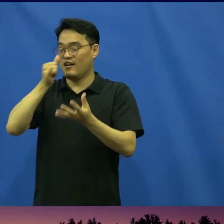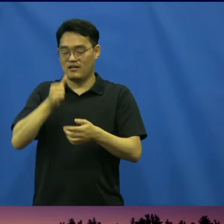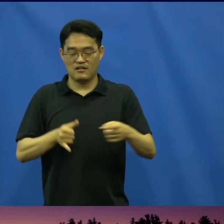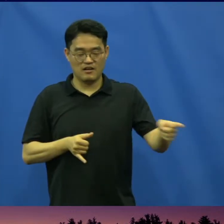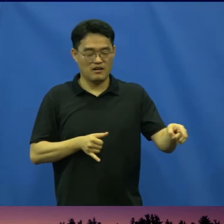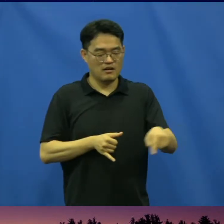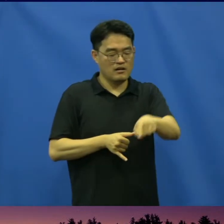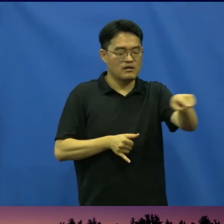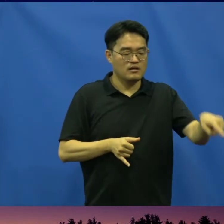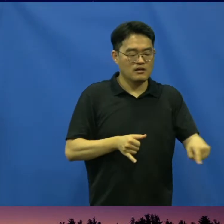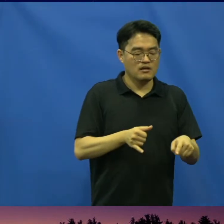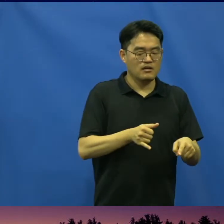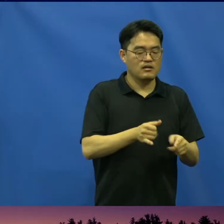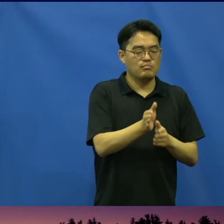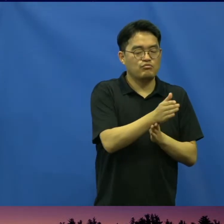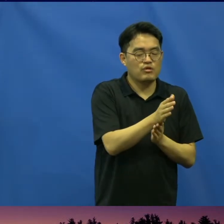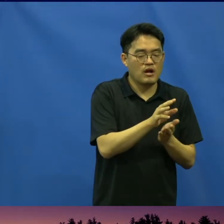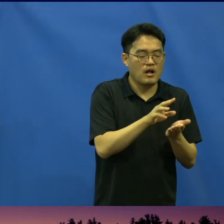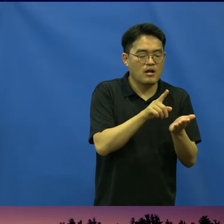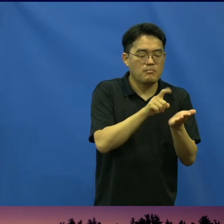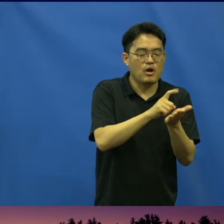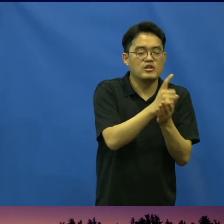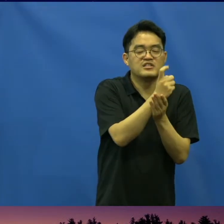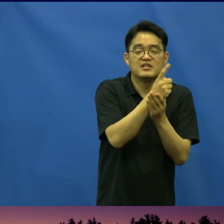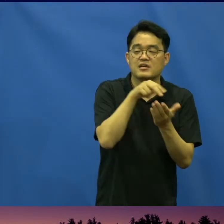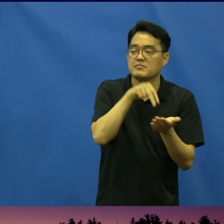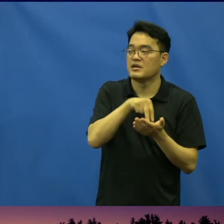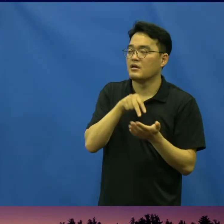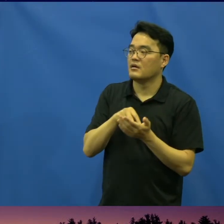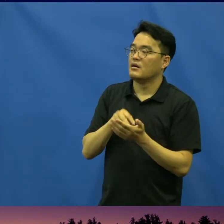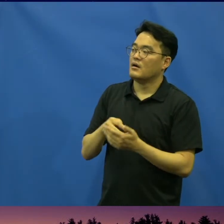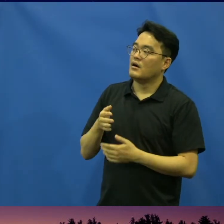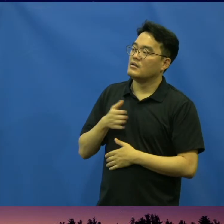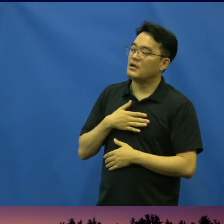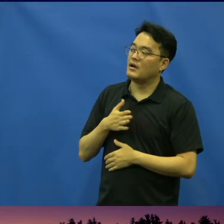멸치들 입장에서는 재앙의 날이에요. 재앙.